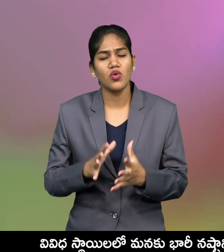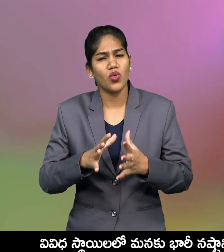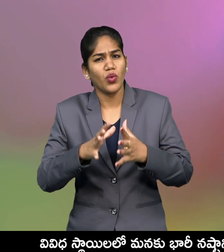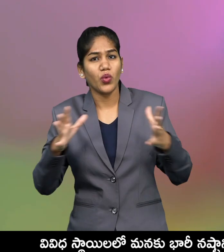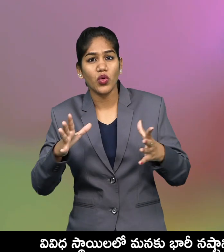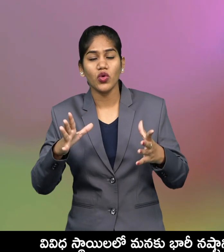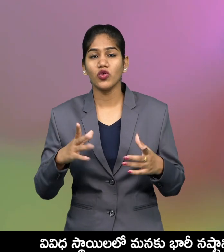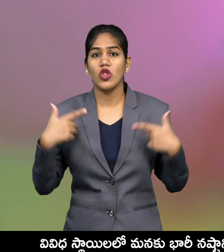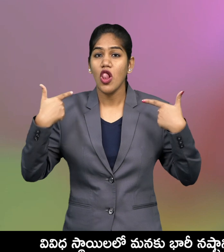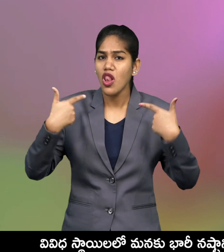కాపాడుకోవాలి?